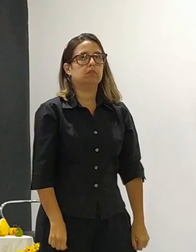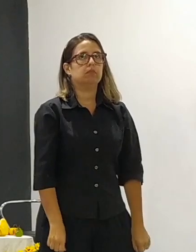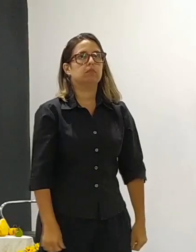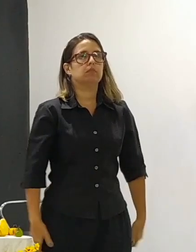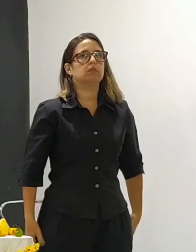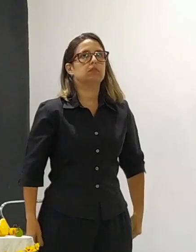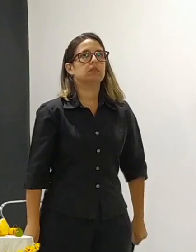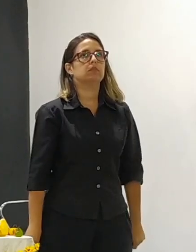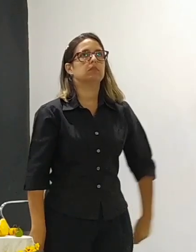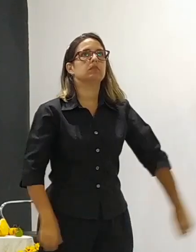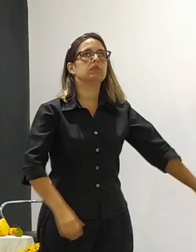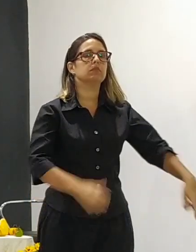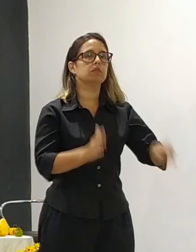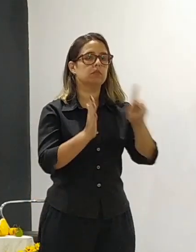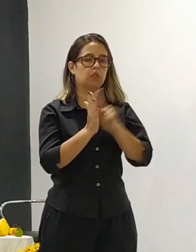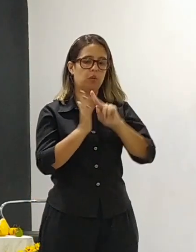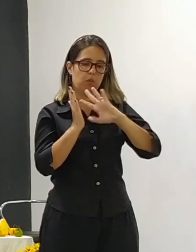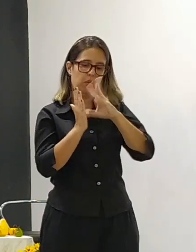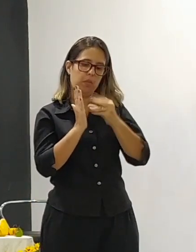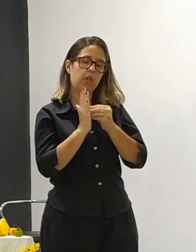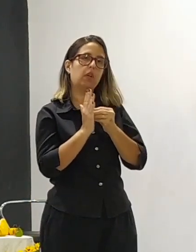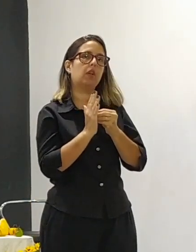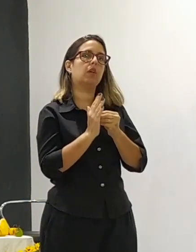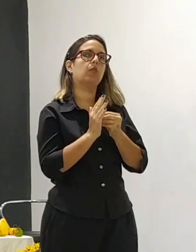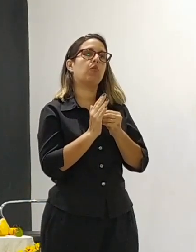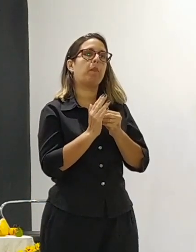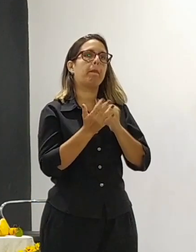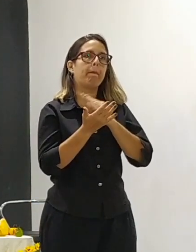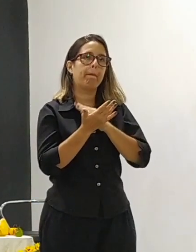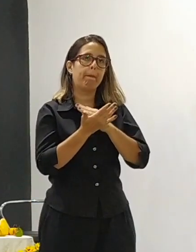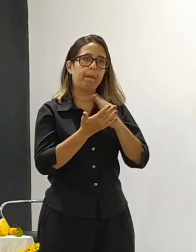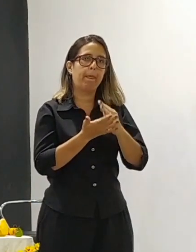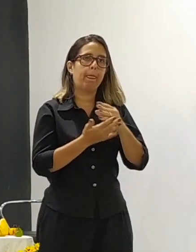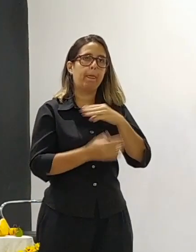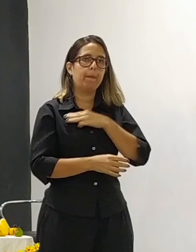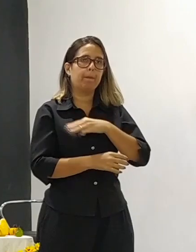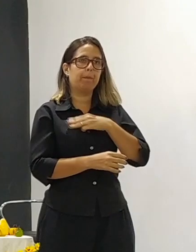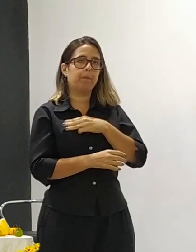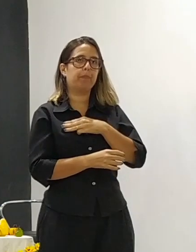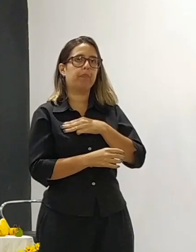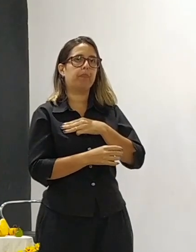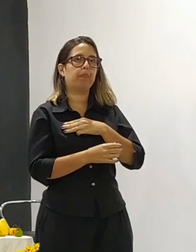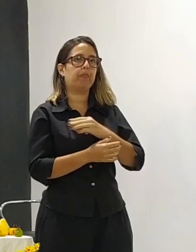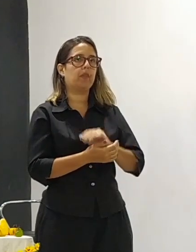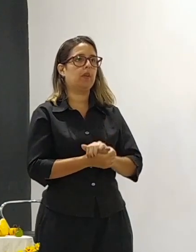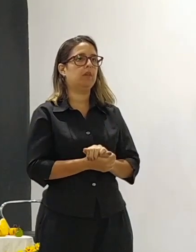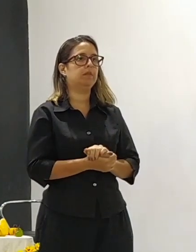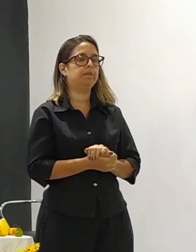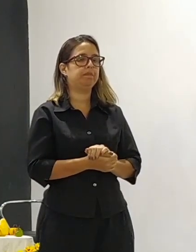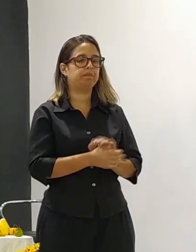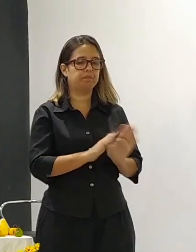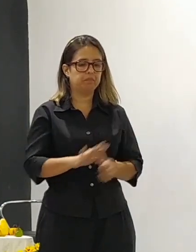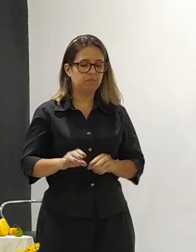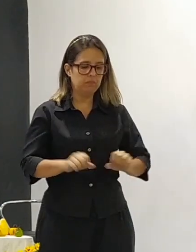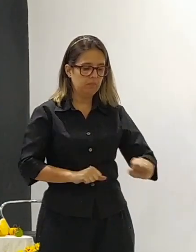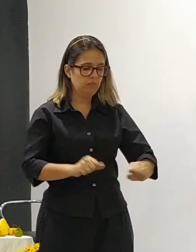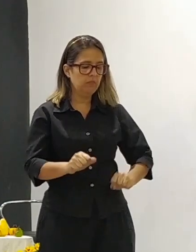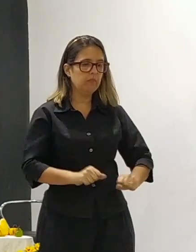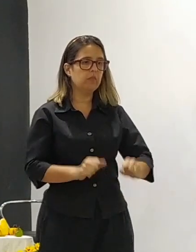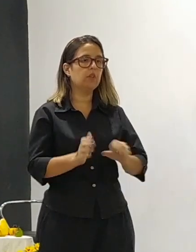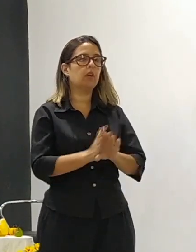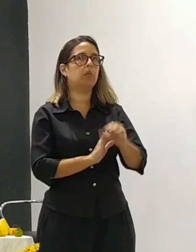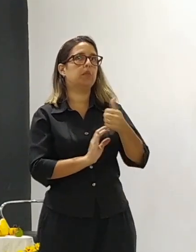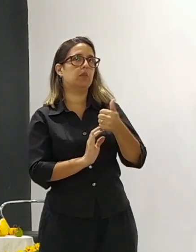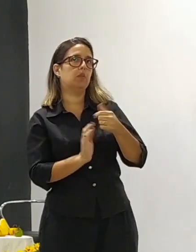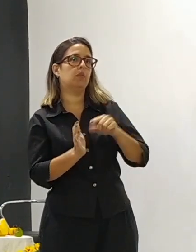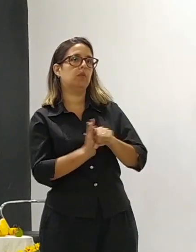de Cristo, quando vai iniciar o seu ministério, ali em Atos capítulo 1, versículo 8, vamos